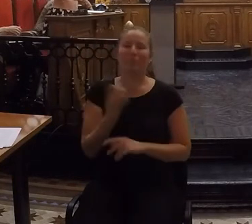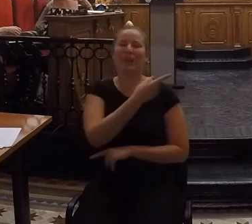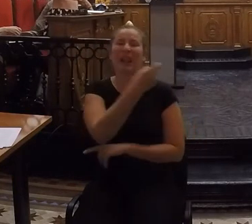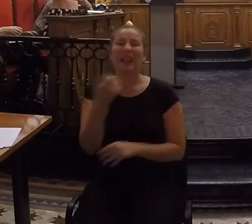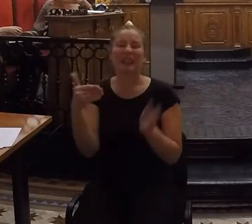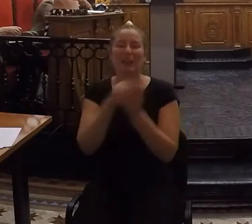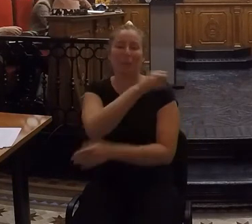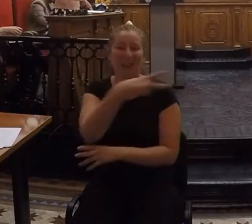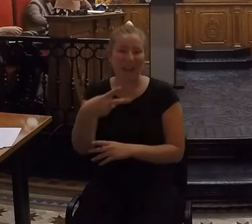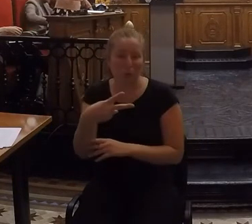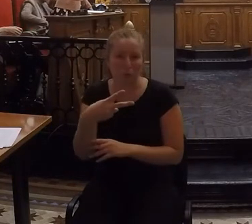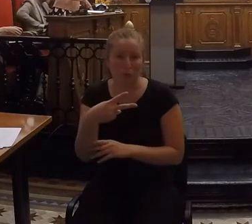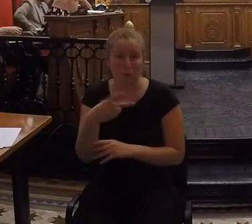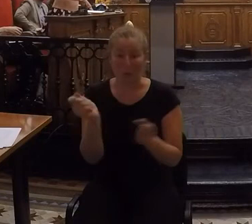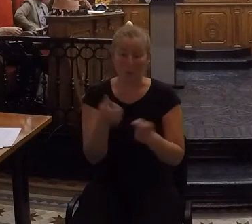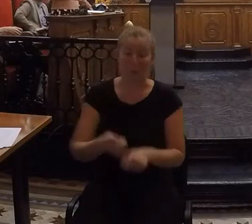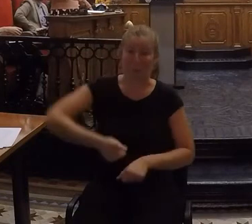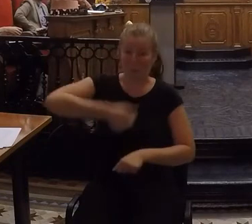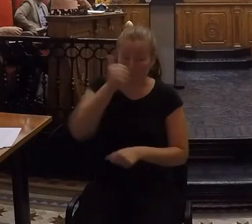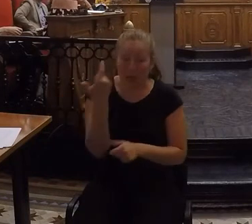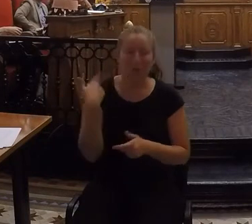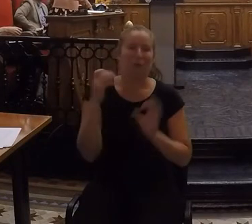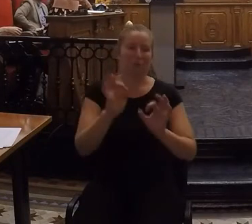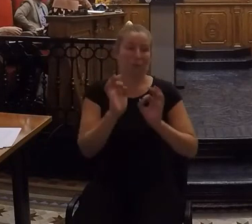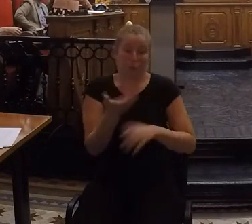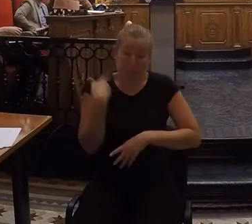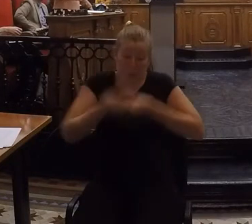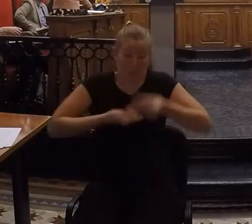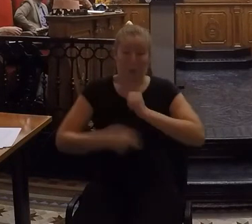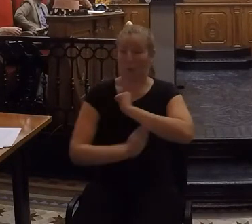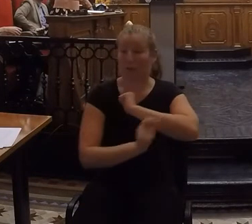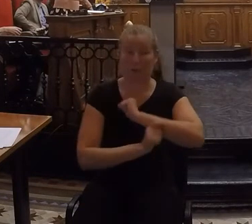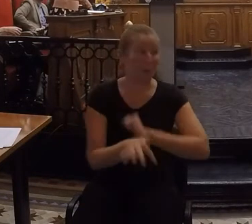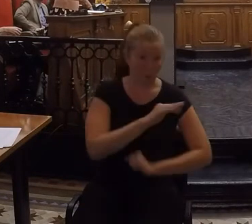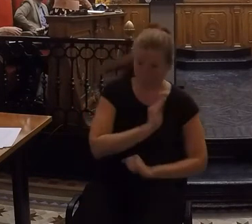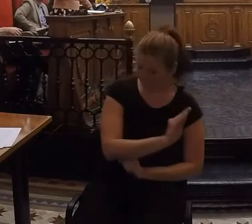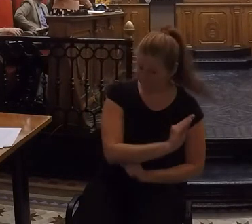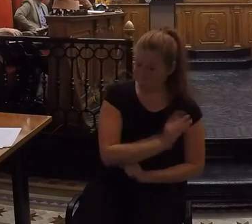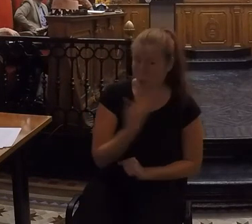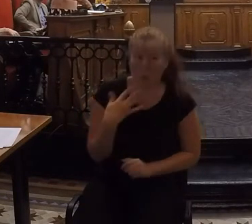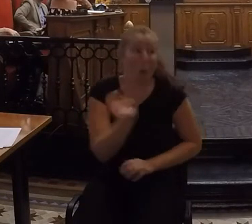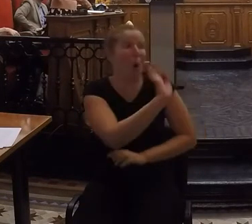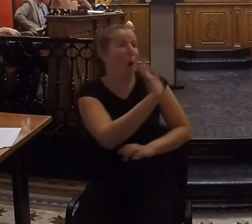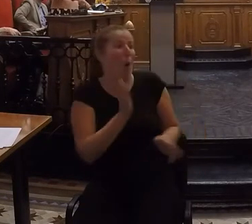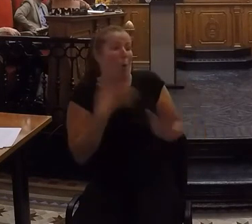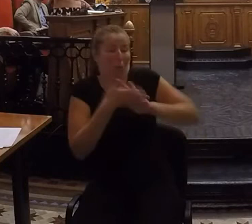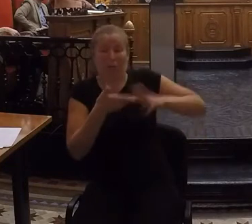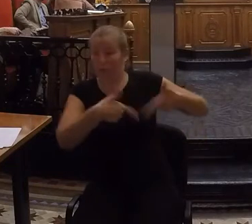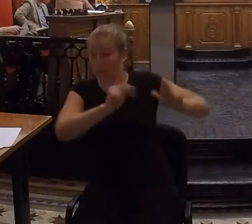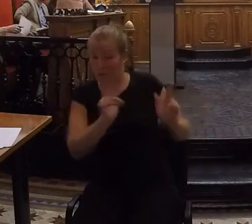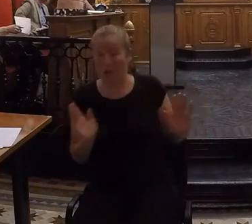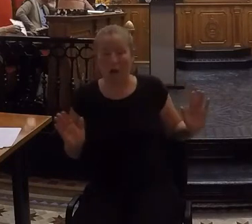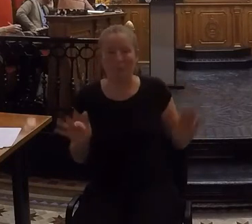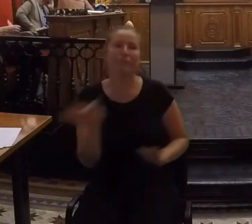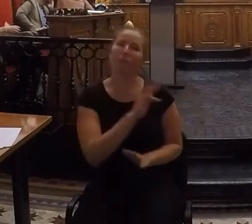a personal de confianza, lo que pasa es que hacían trampas. Y le pregúntele, le hacía, o déjele hablar, Granero, que es favor, que usted acapara mucho este no pleno. No